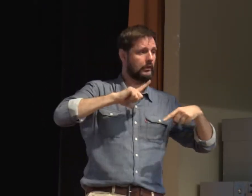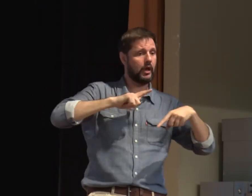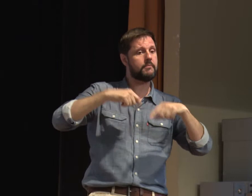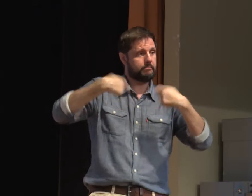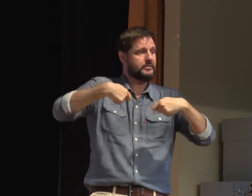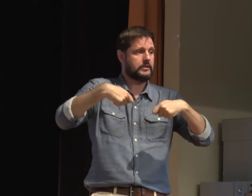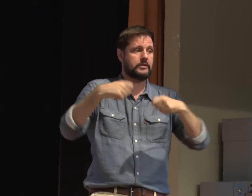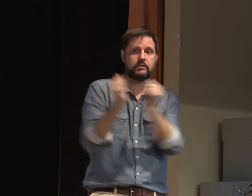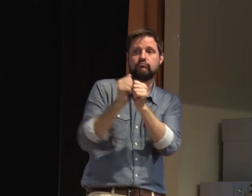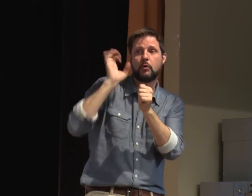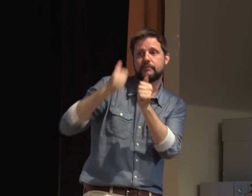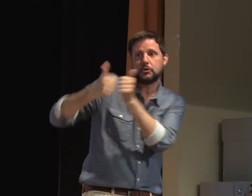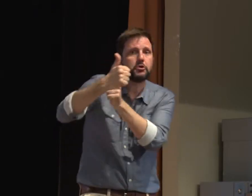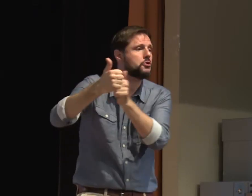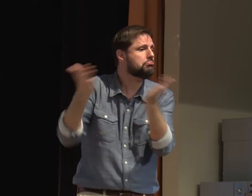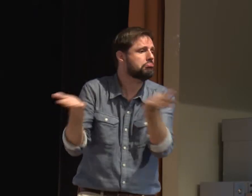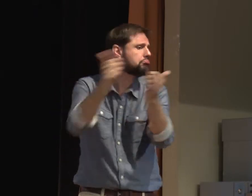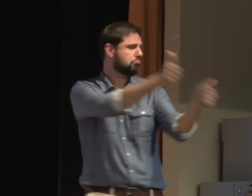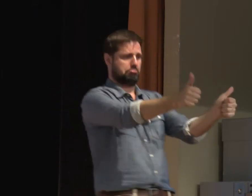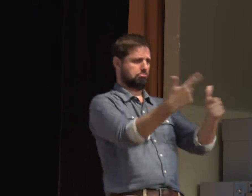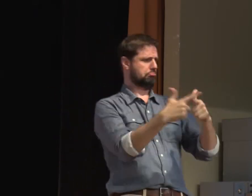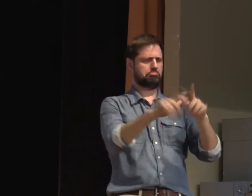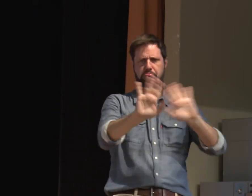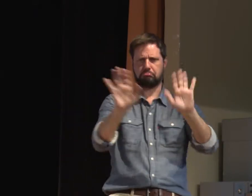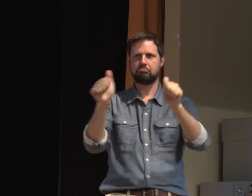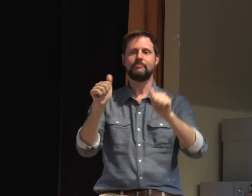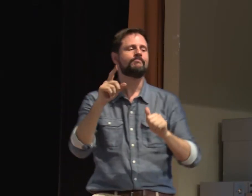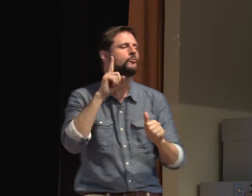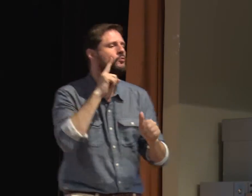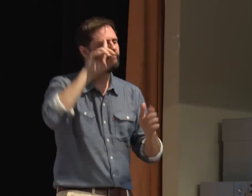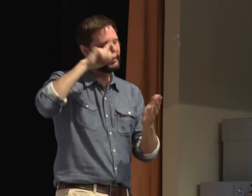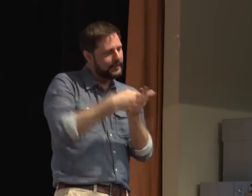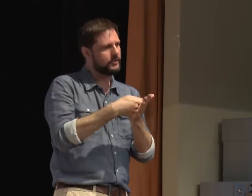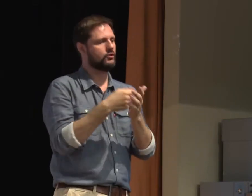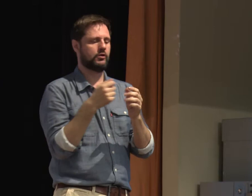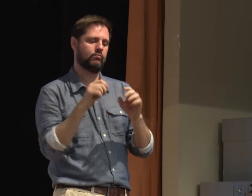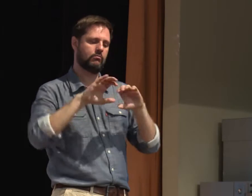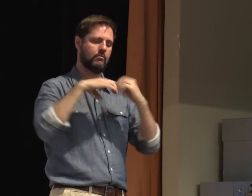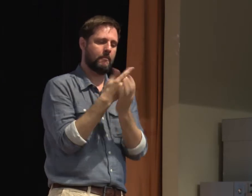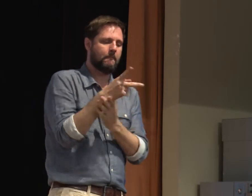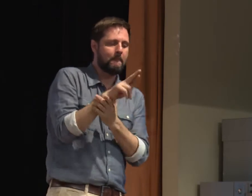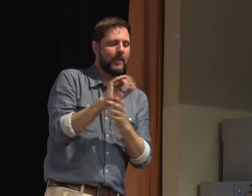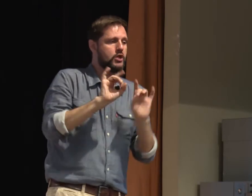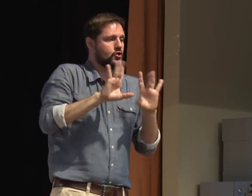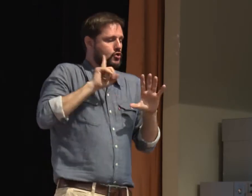forma que eles organizaram, né, essa discussão, essa organização, tudo bem, pensando em prol do